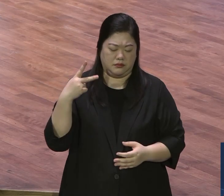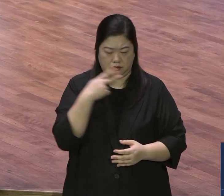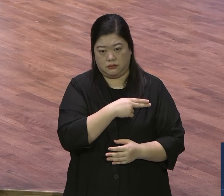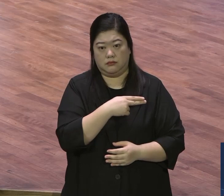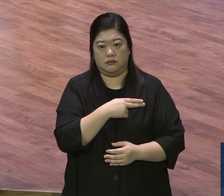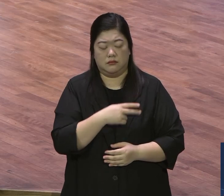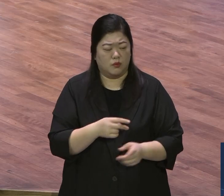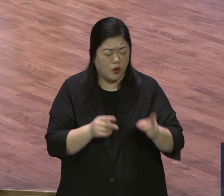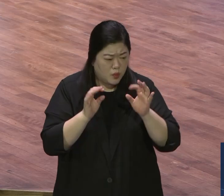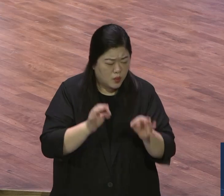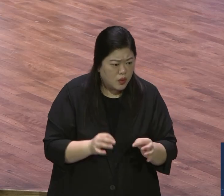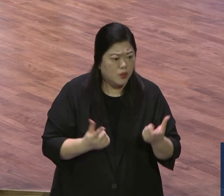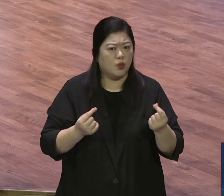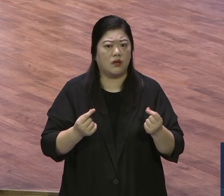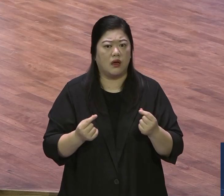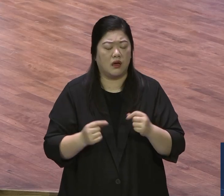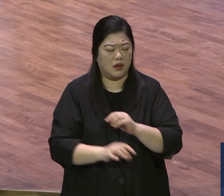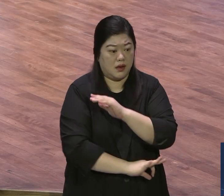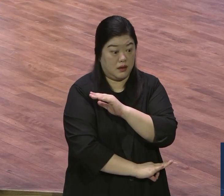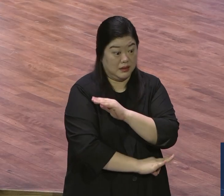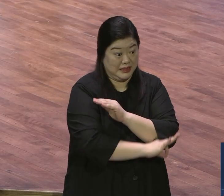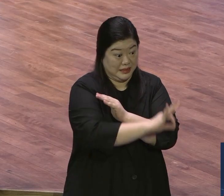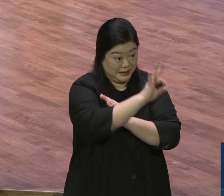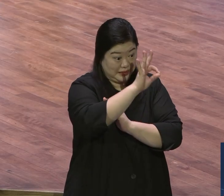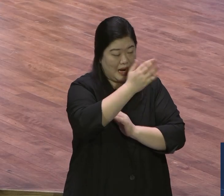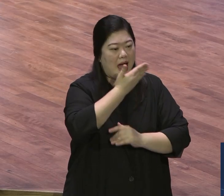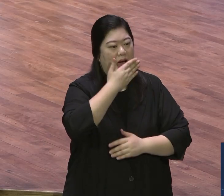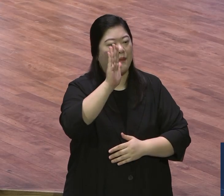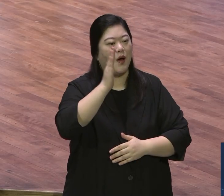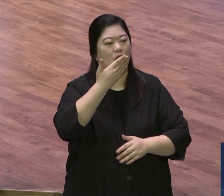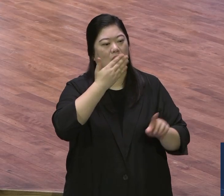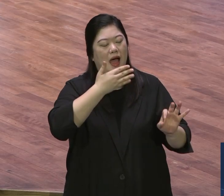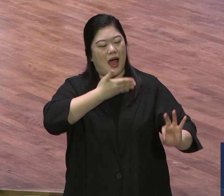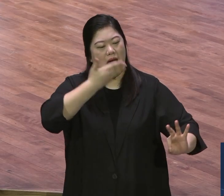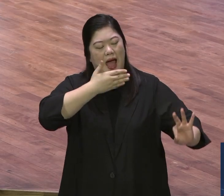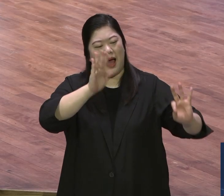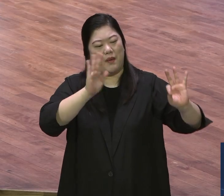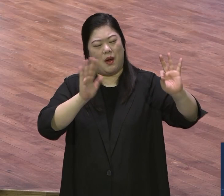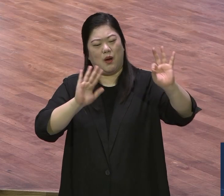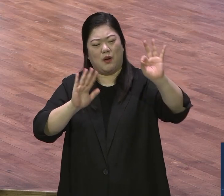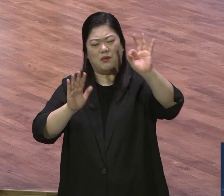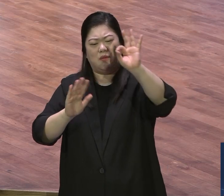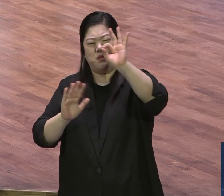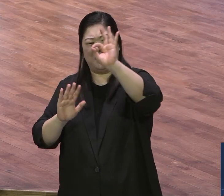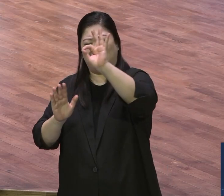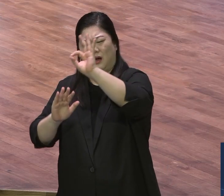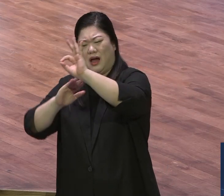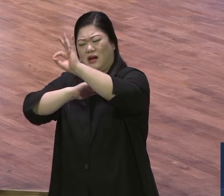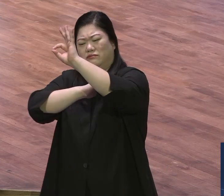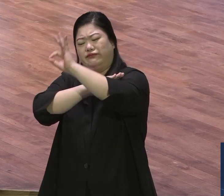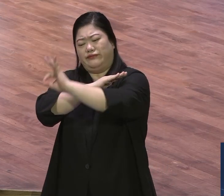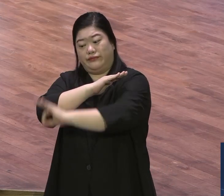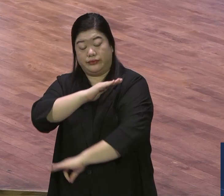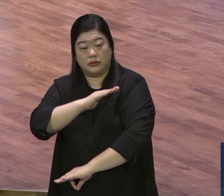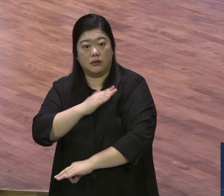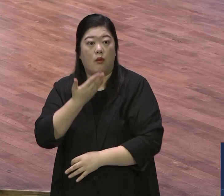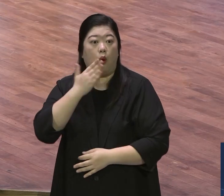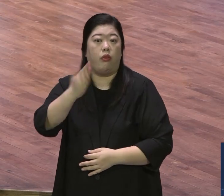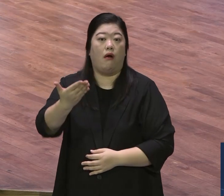사람들도 똑같아요. 해 떠서 해칠 때까지 많은 거예요. 그러니까 해 뜨기 전에 실컷 먹고